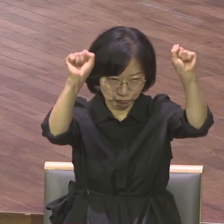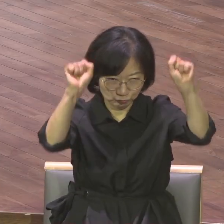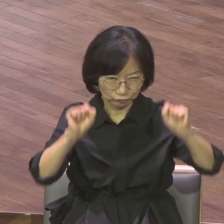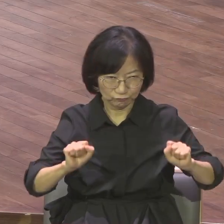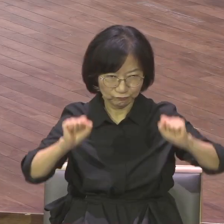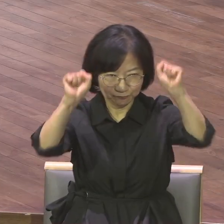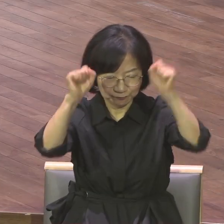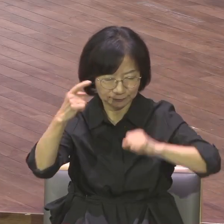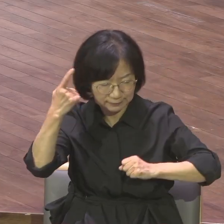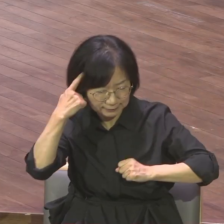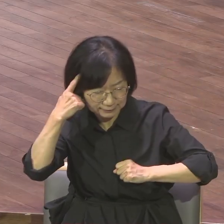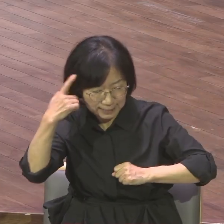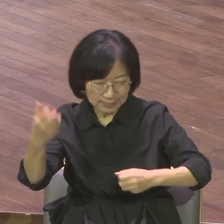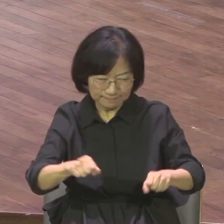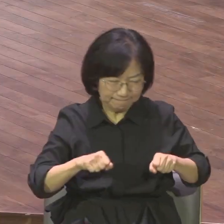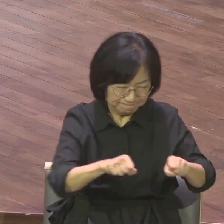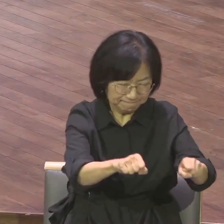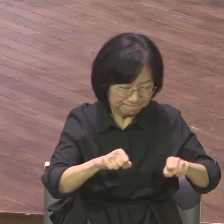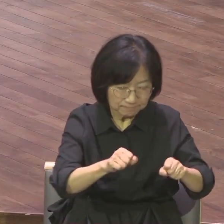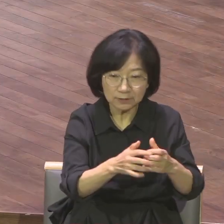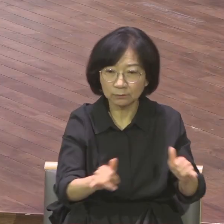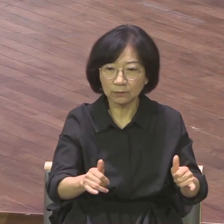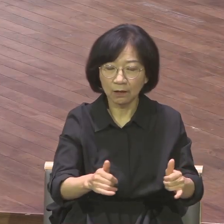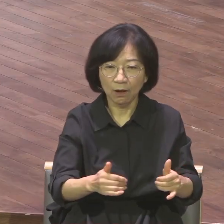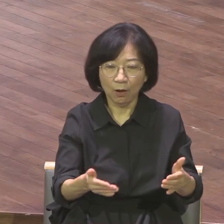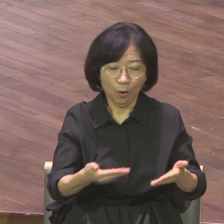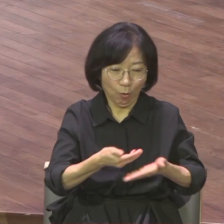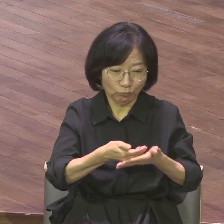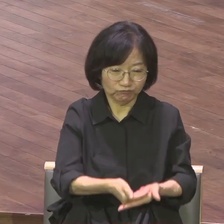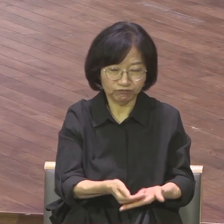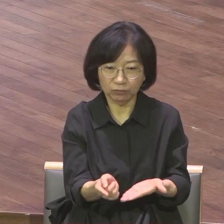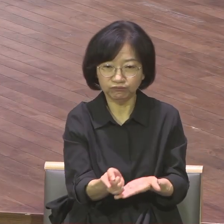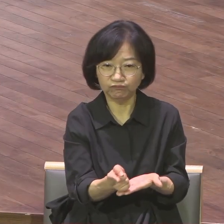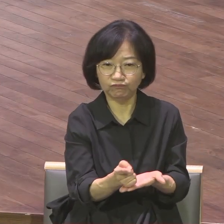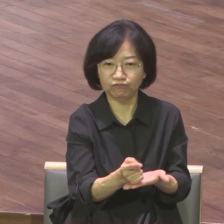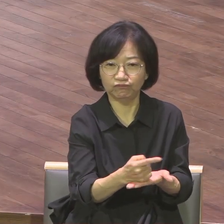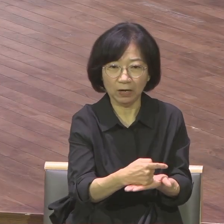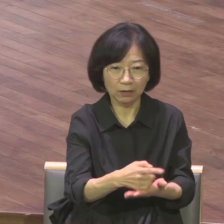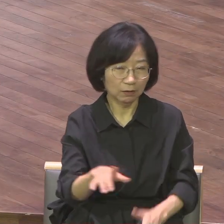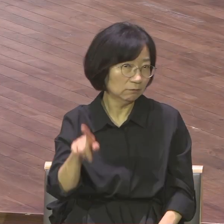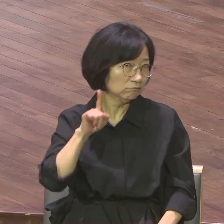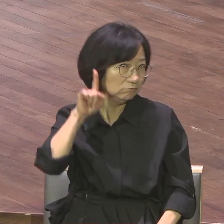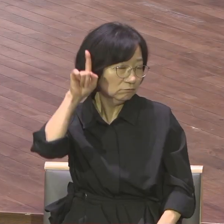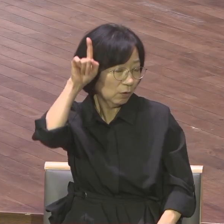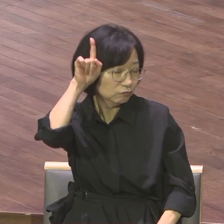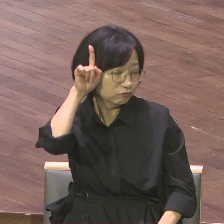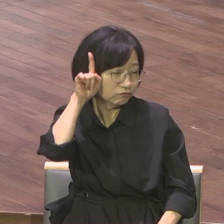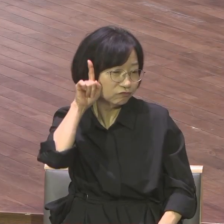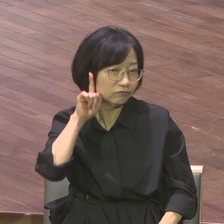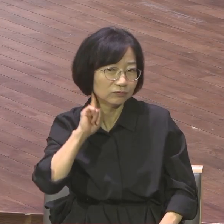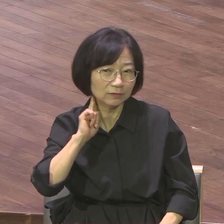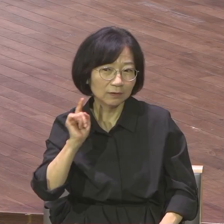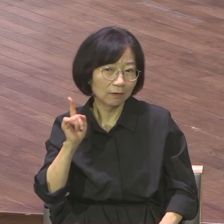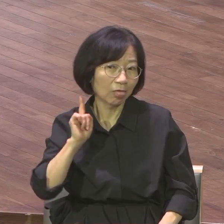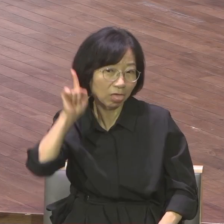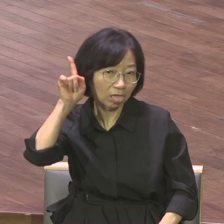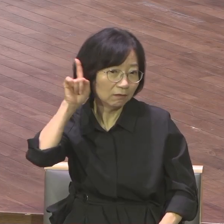생각하고 일한 팀은 체중이 빠지고 체지방이 빠지고 혈압도 심지어 10%